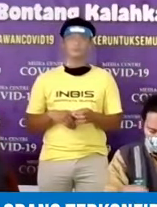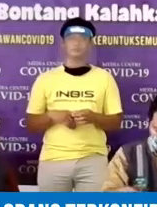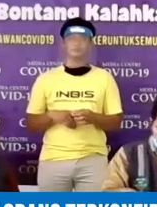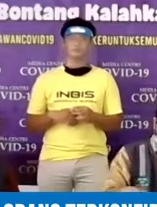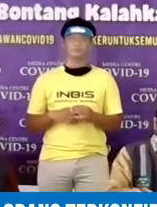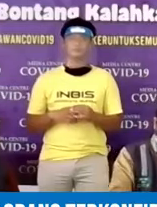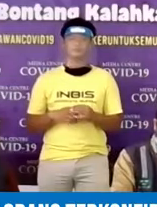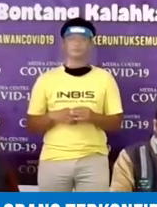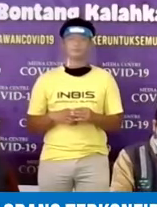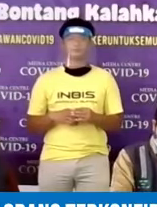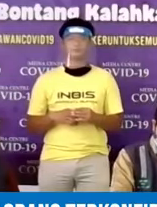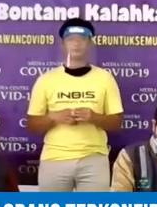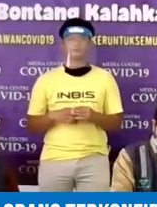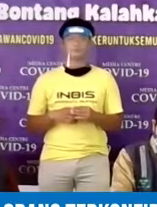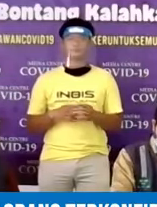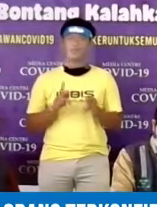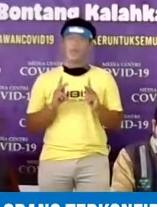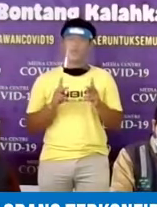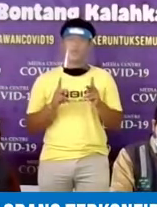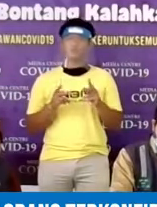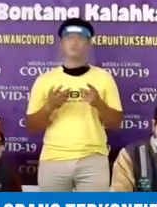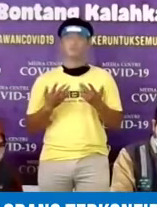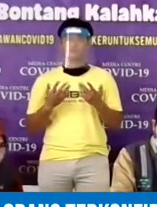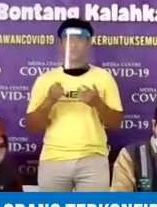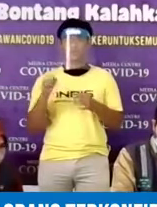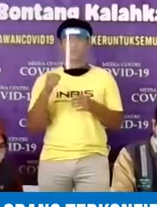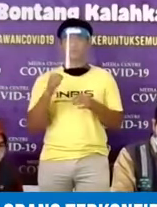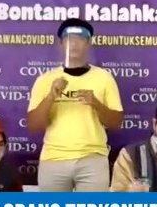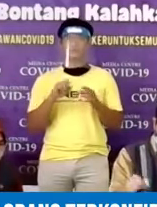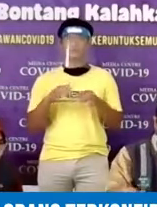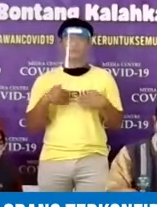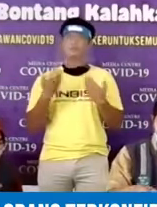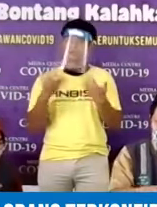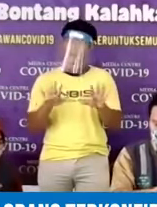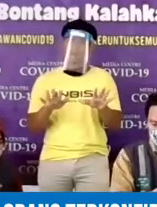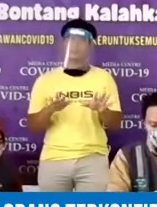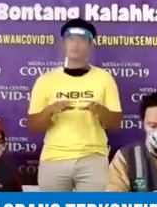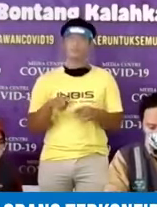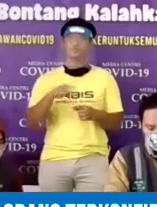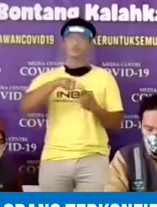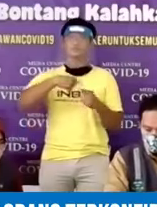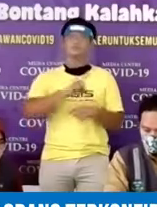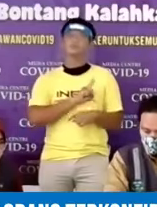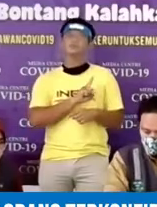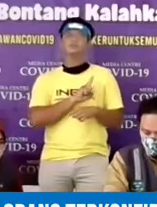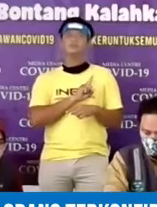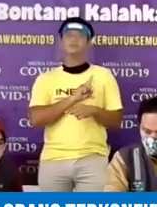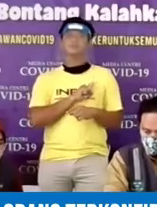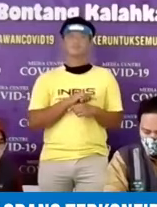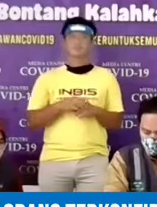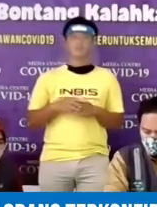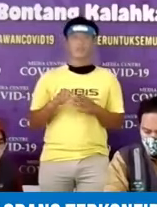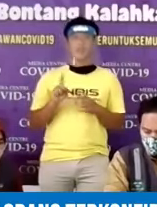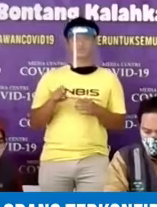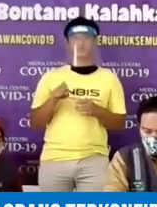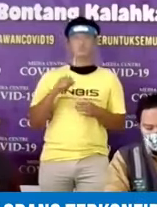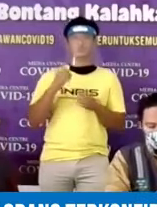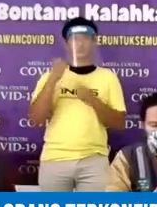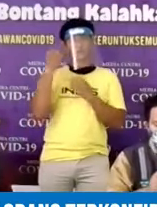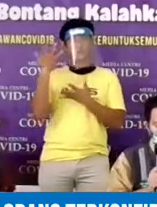harus tetap tetap memberikan informasi kesehatan riwayat klinisnya kepada tim to villen atau seperti apa pak